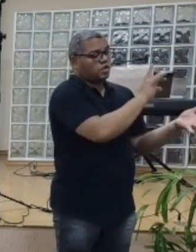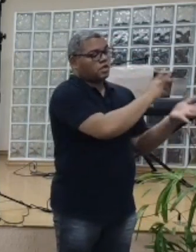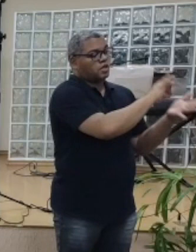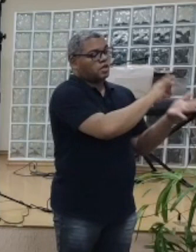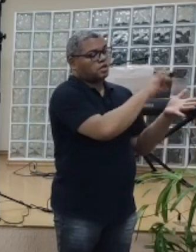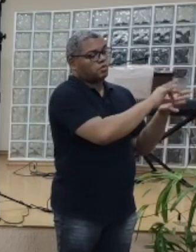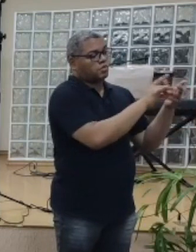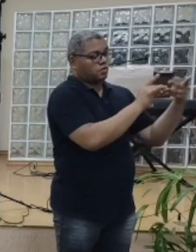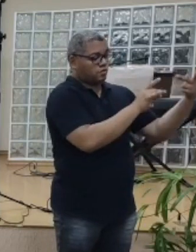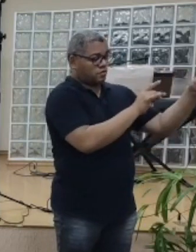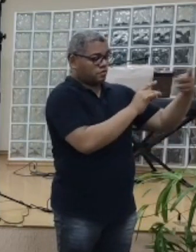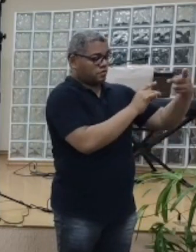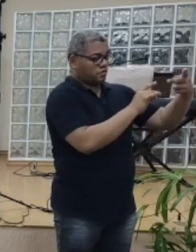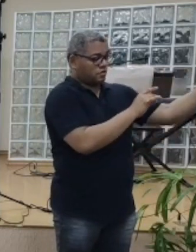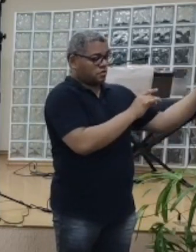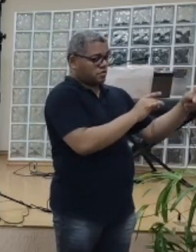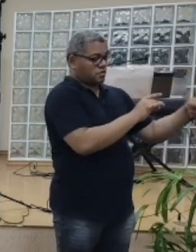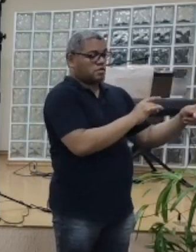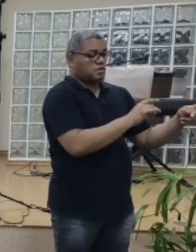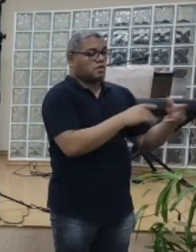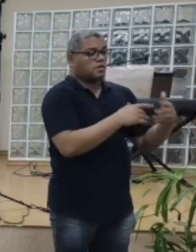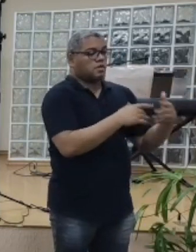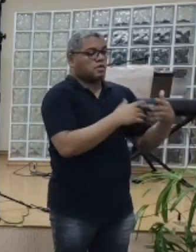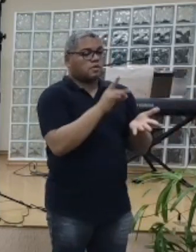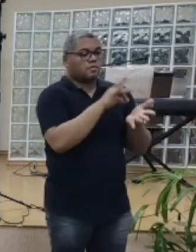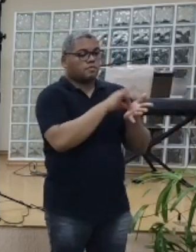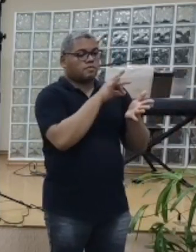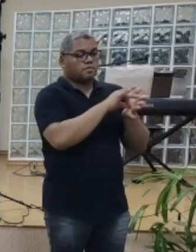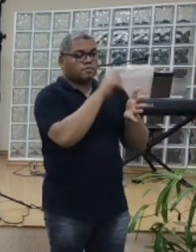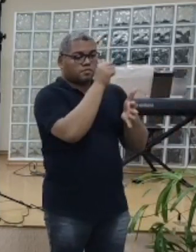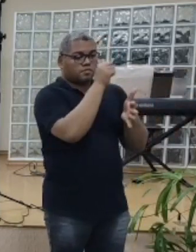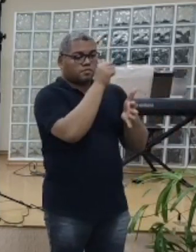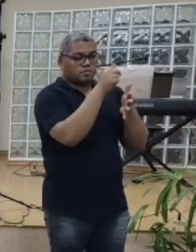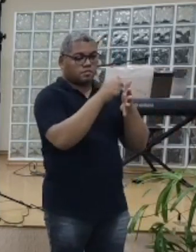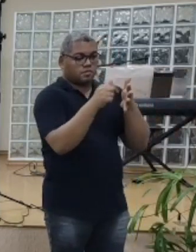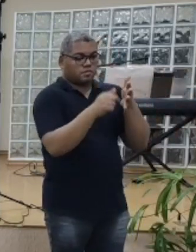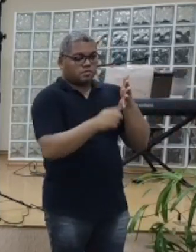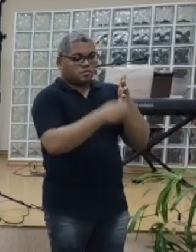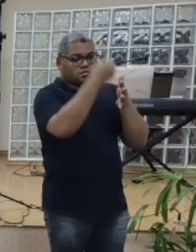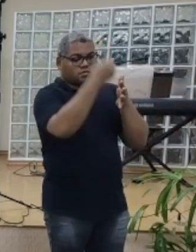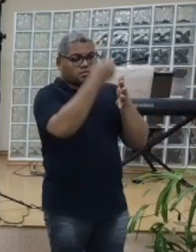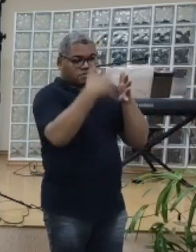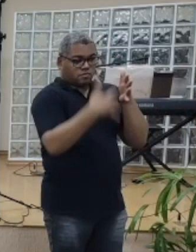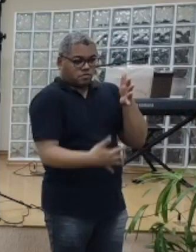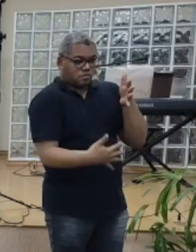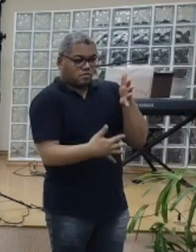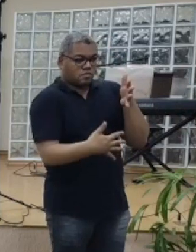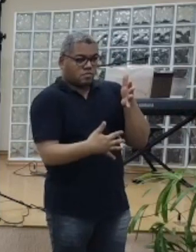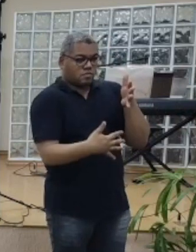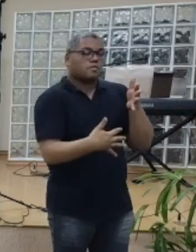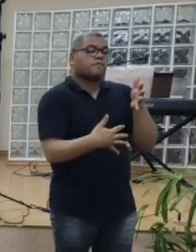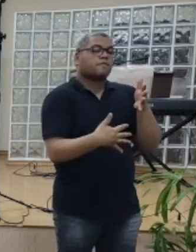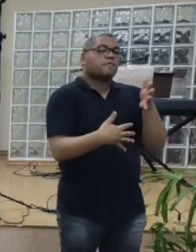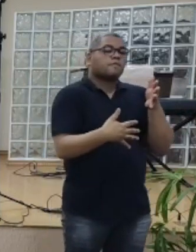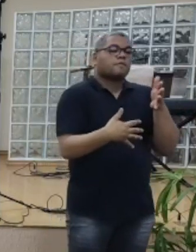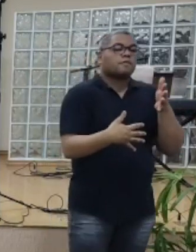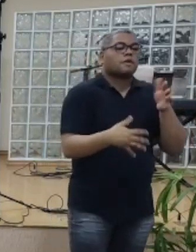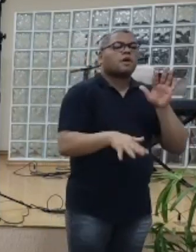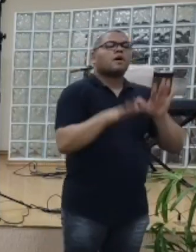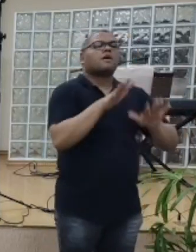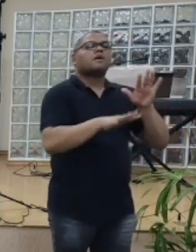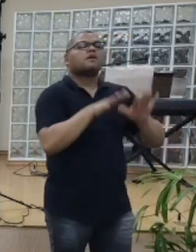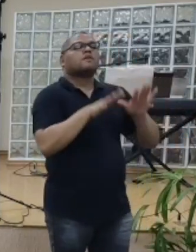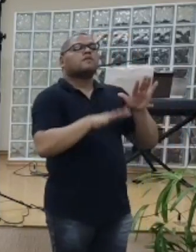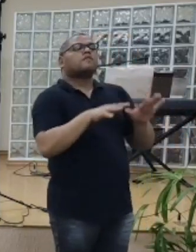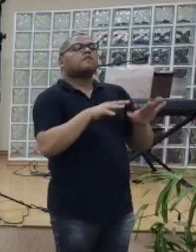Algumas verdades foram ditas por Paulo, aqui na epístola e talvez em outros momentos. E, às vezes, quando